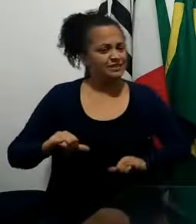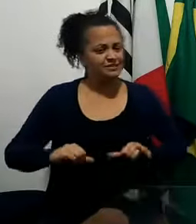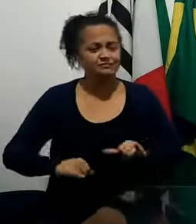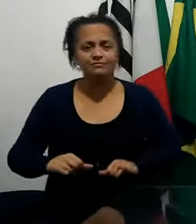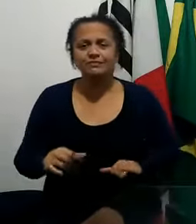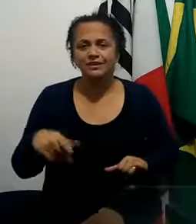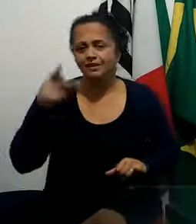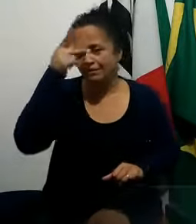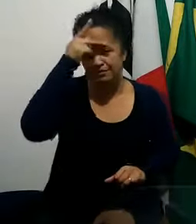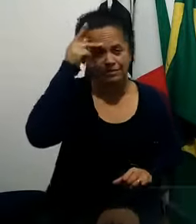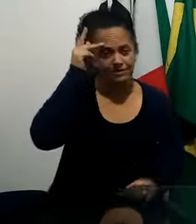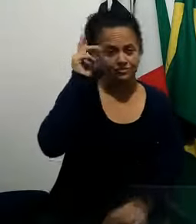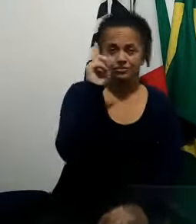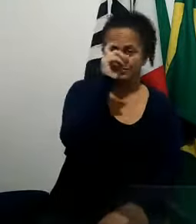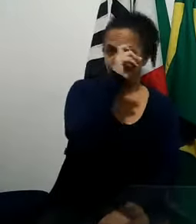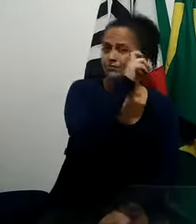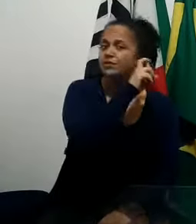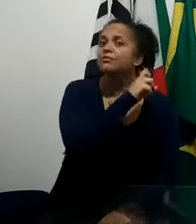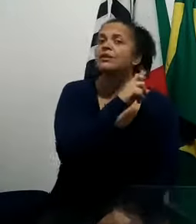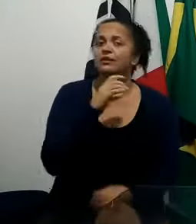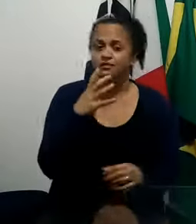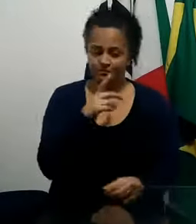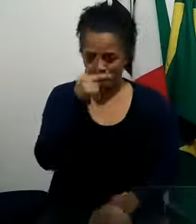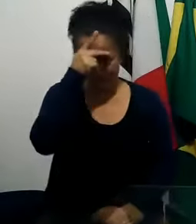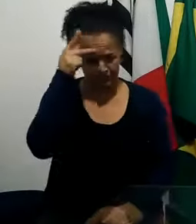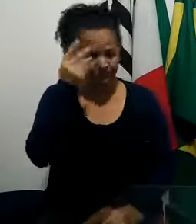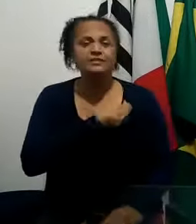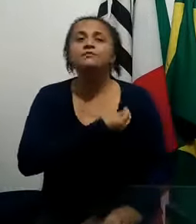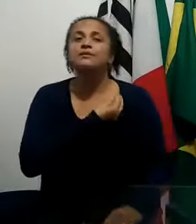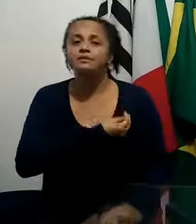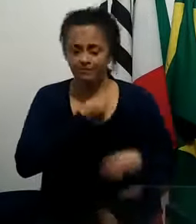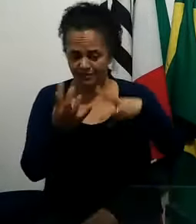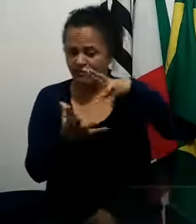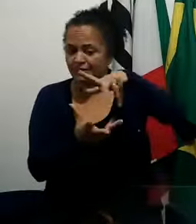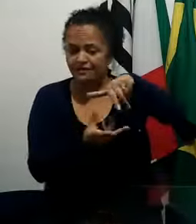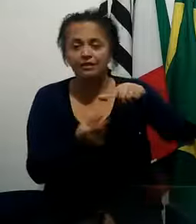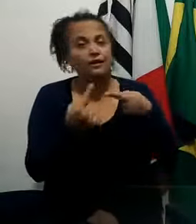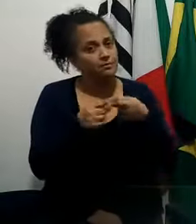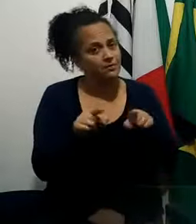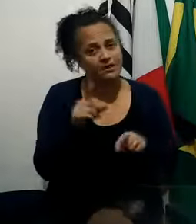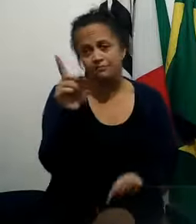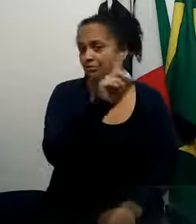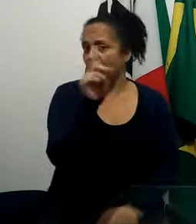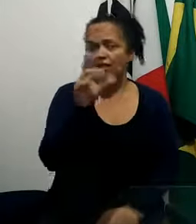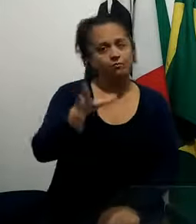que estiverem vivendo nessa terra e que infelizmente não foram arrebatados.